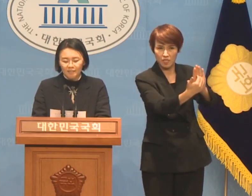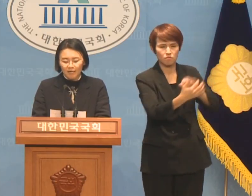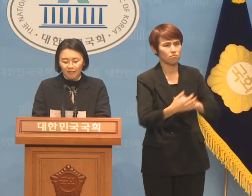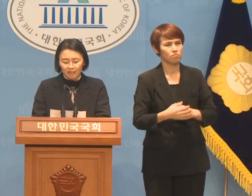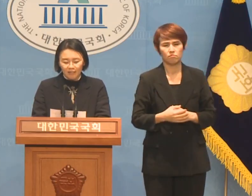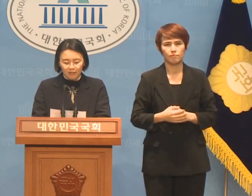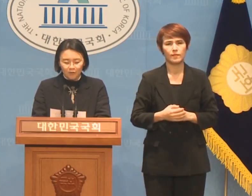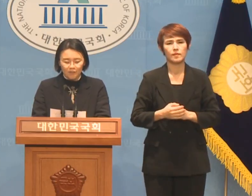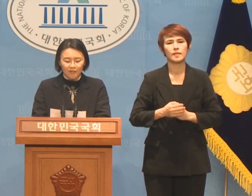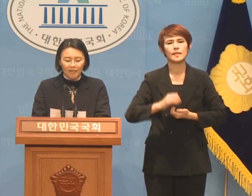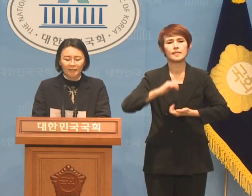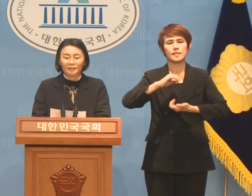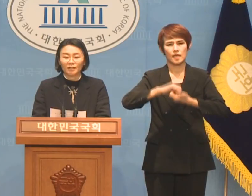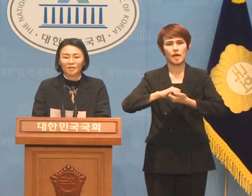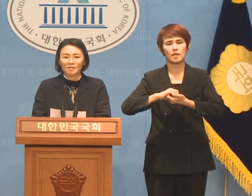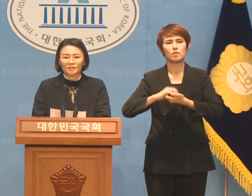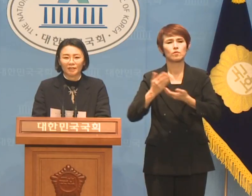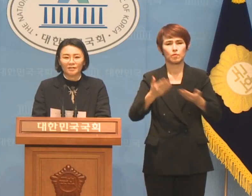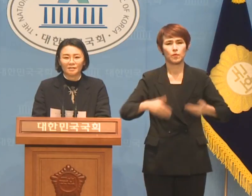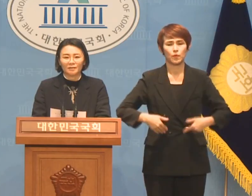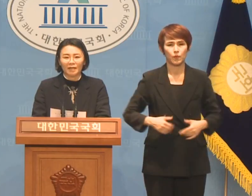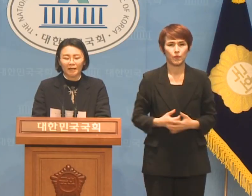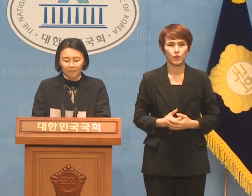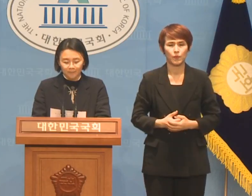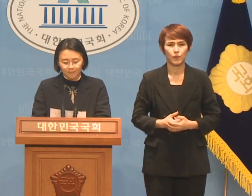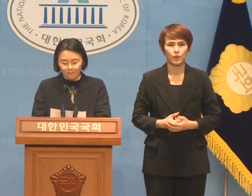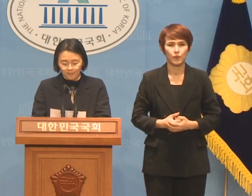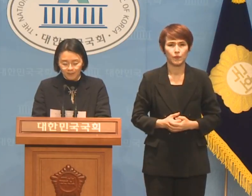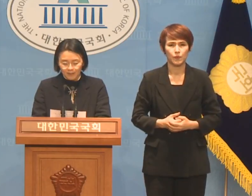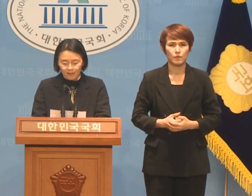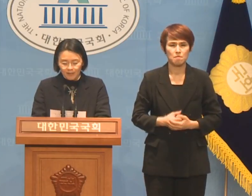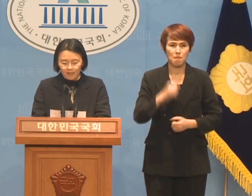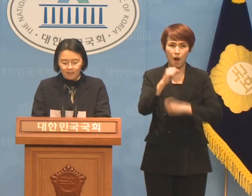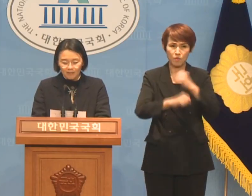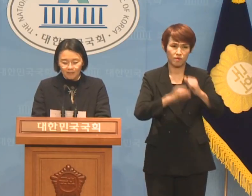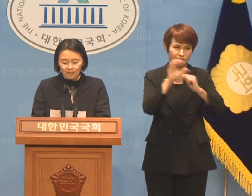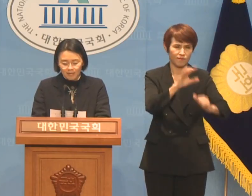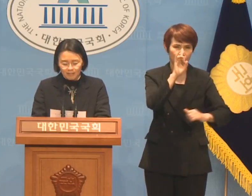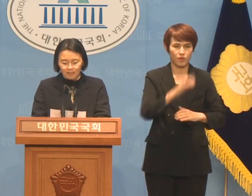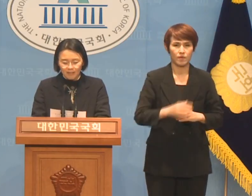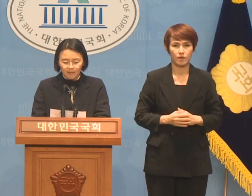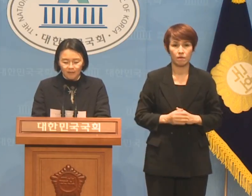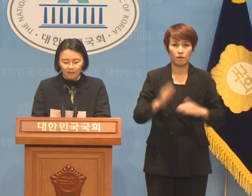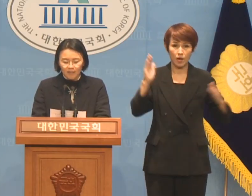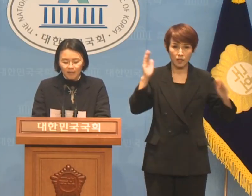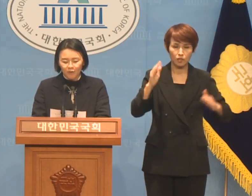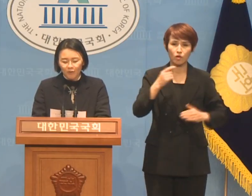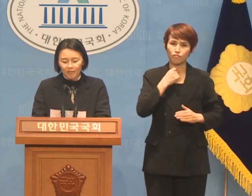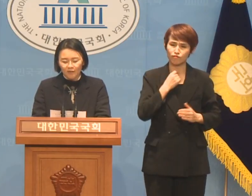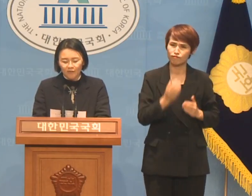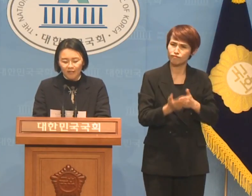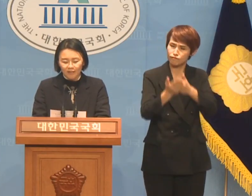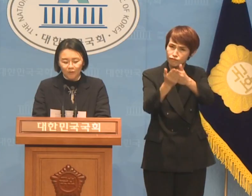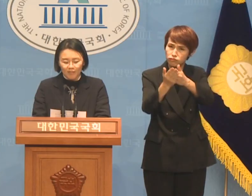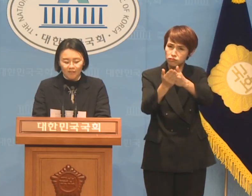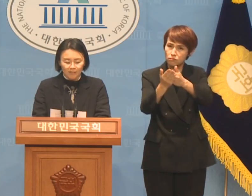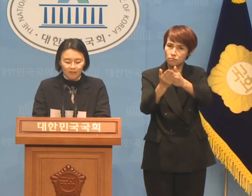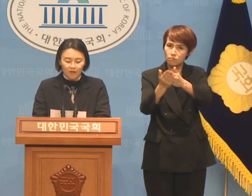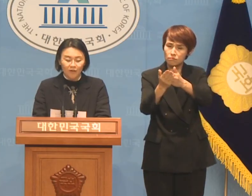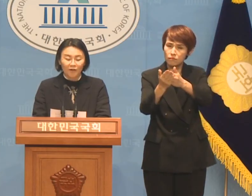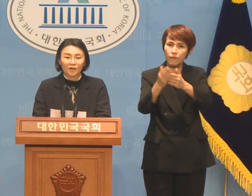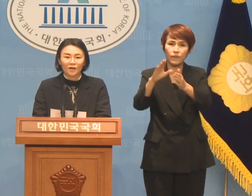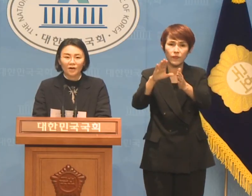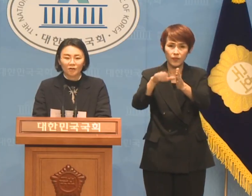엄격한 제한 아래 이루어져야 한다는 결정을 내렸습니다. 학생들이 자신들의 의견을 학교에 전달하는